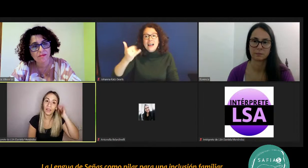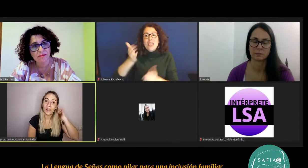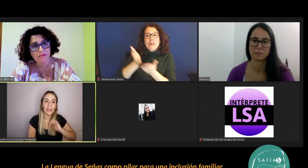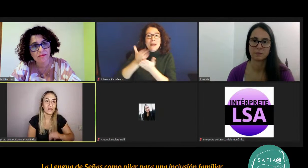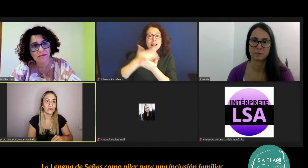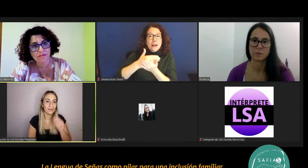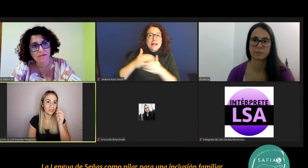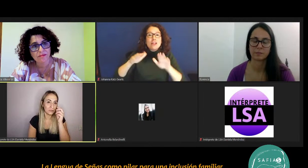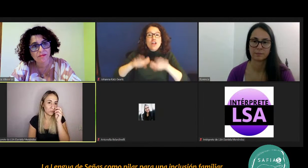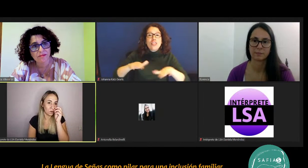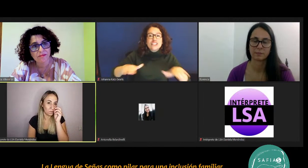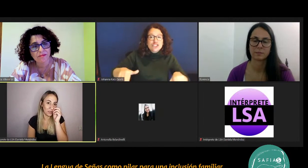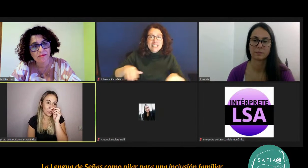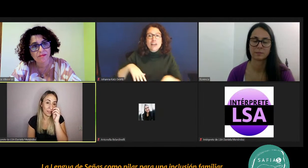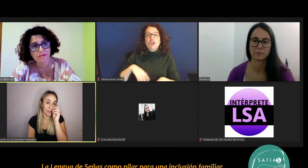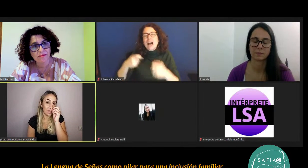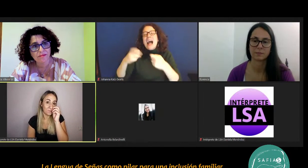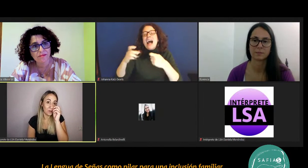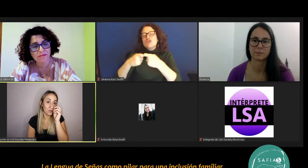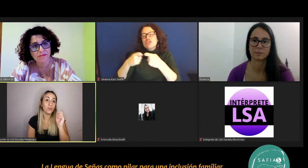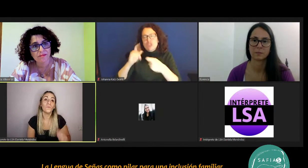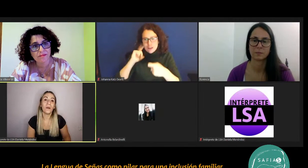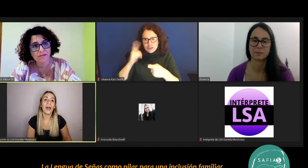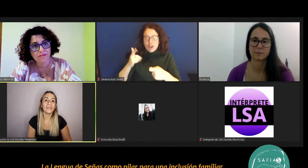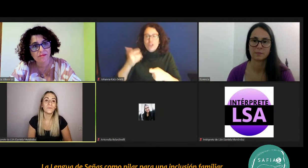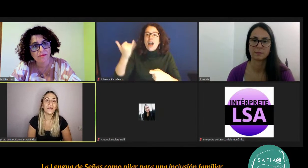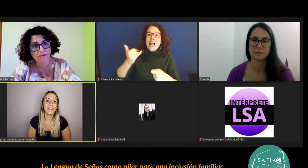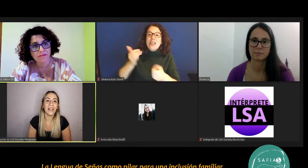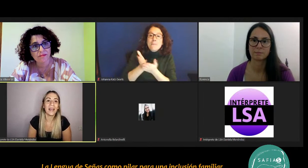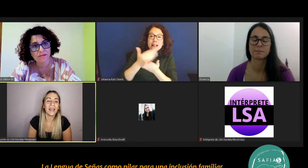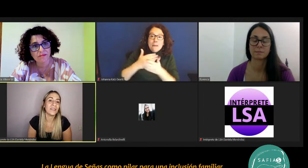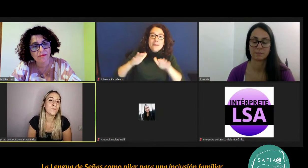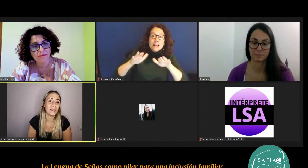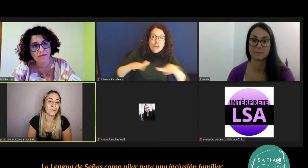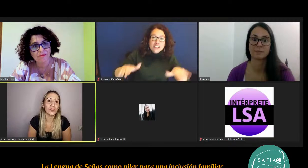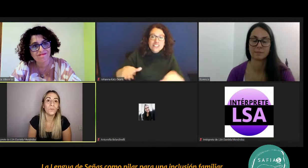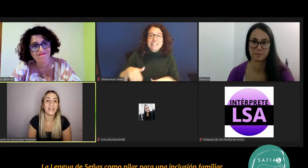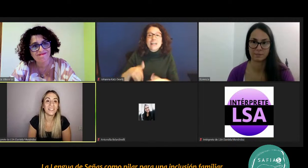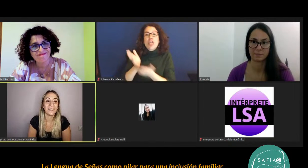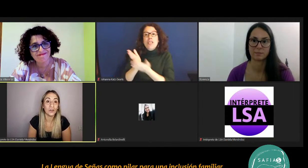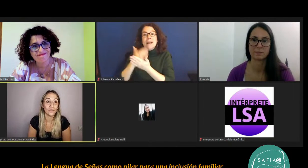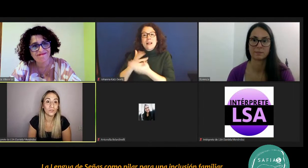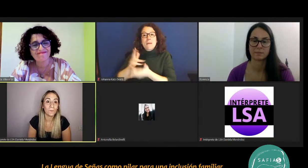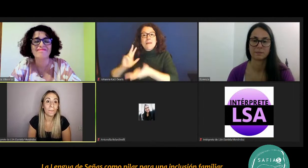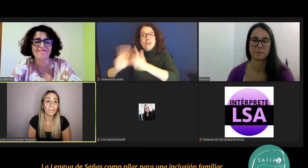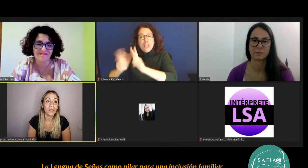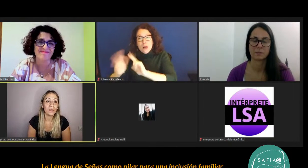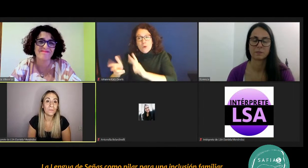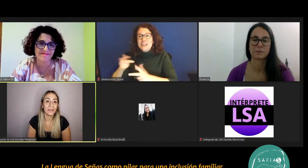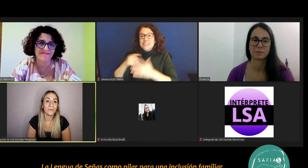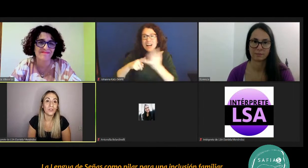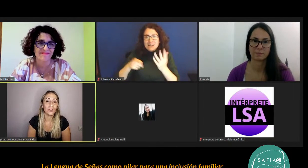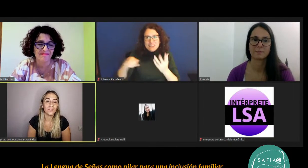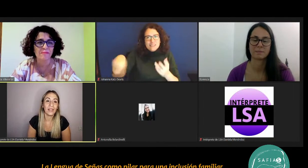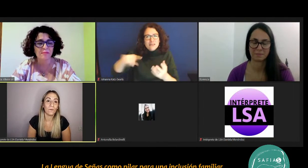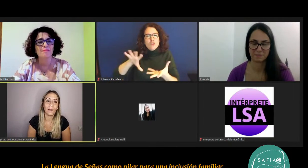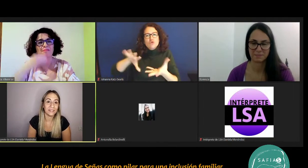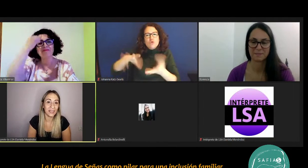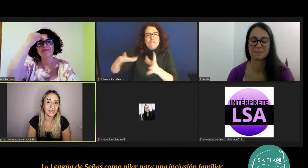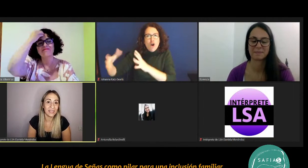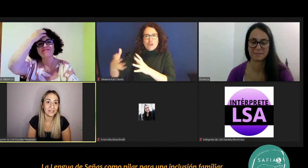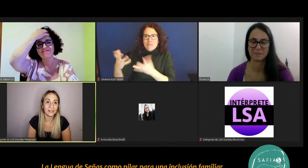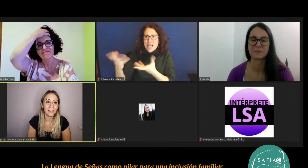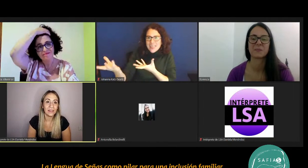difusión es a veces un poco complicada. Pero en los clubes se pueden crear departamentos para chicos, departamentos de